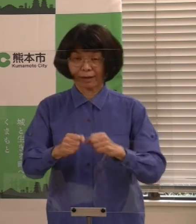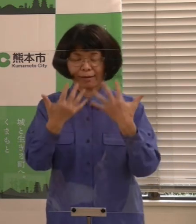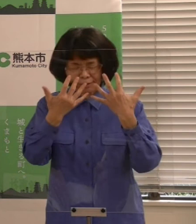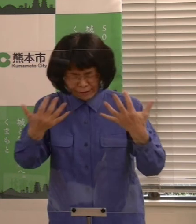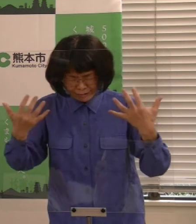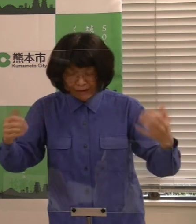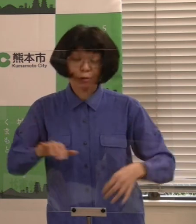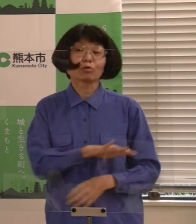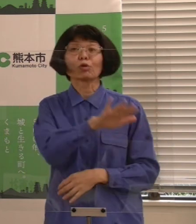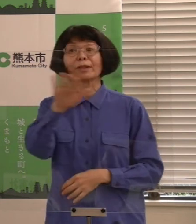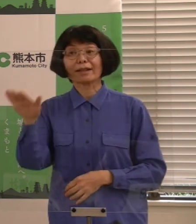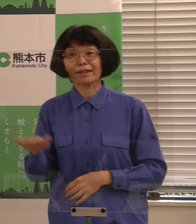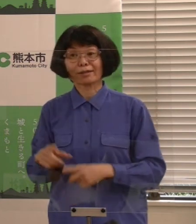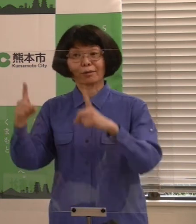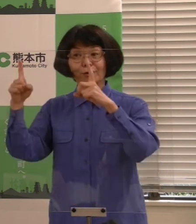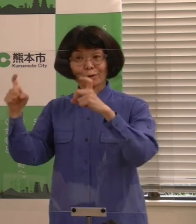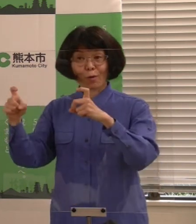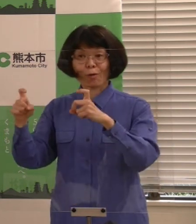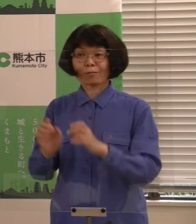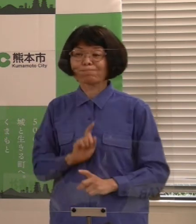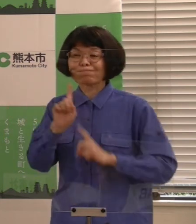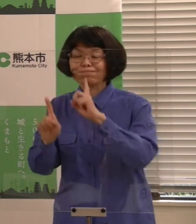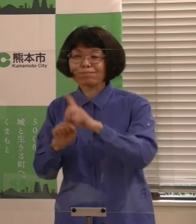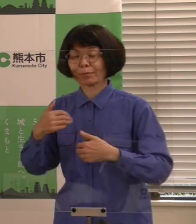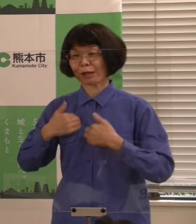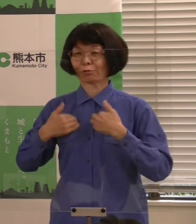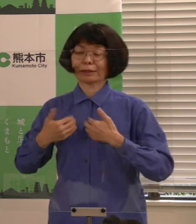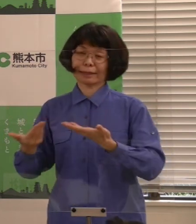に秋の夜の幻想的な熊本城をお楽しみい